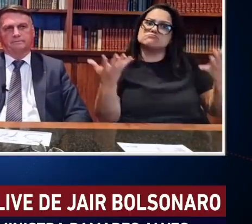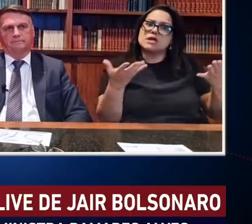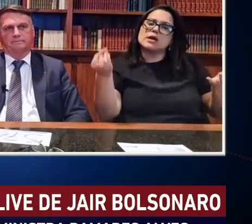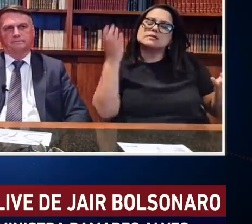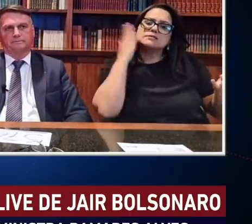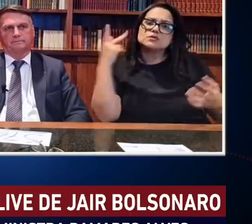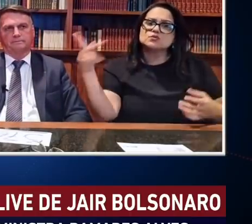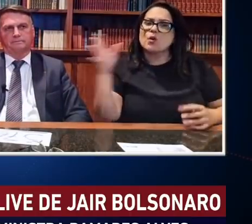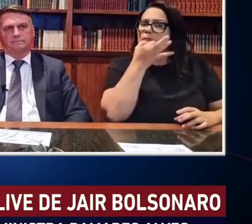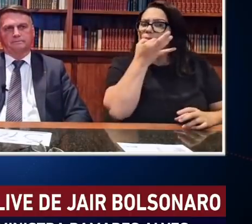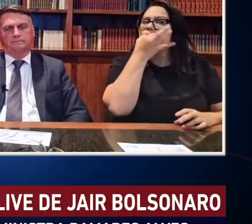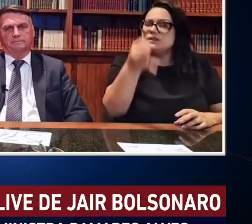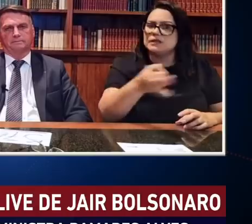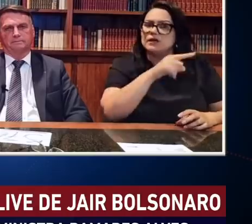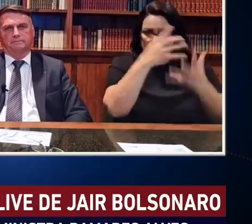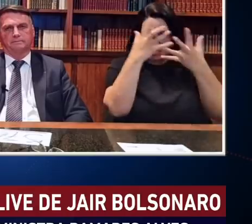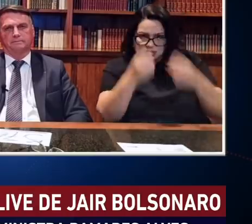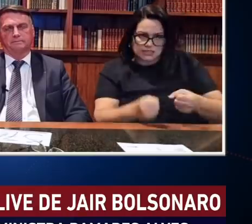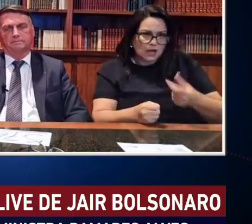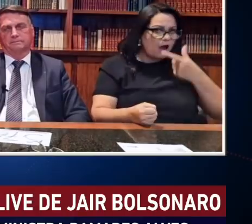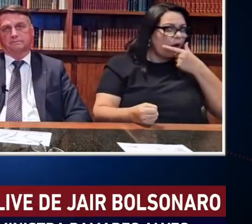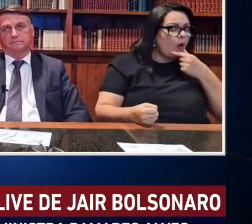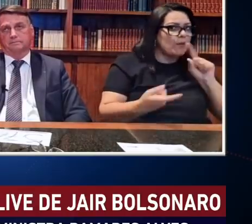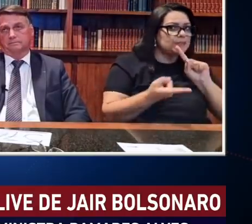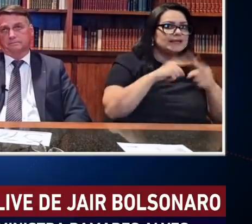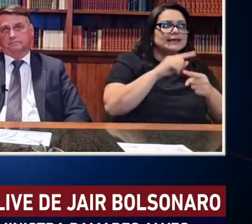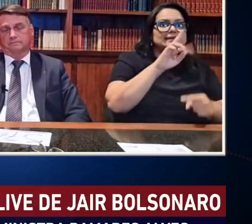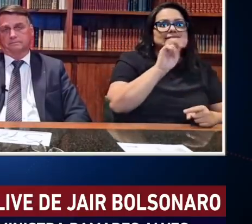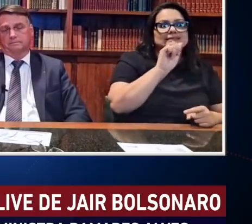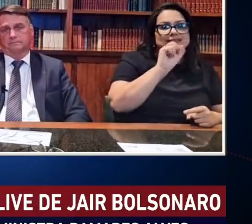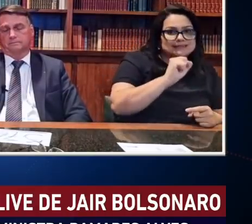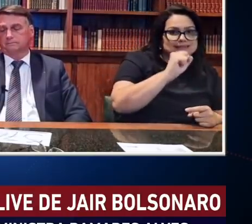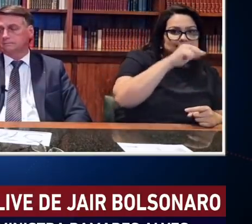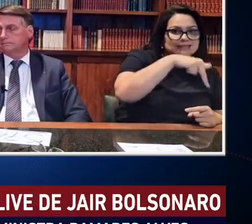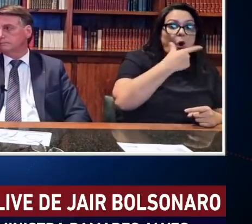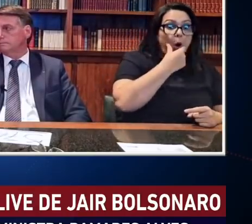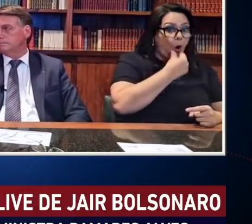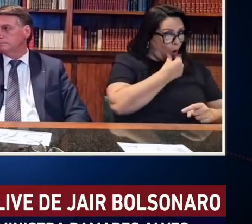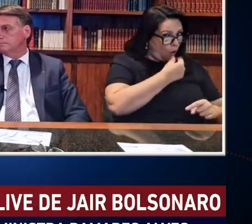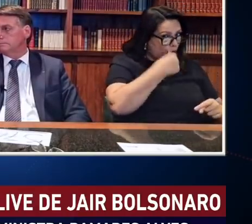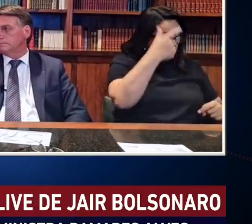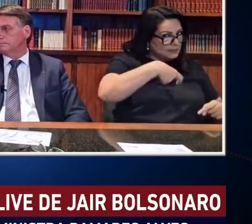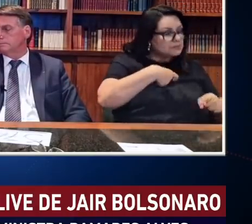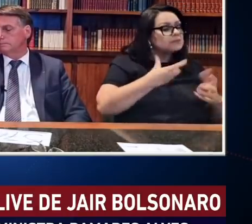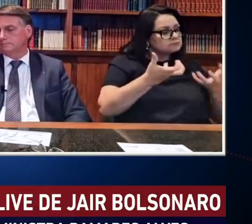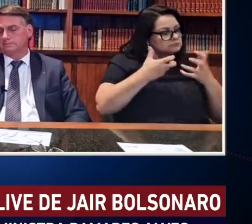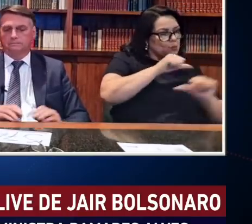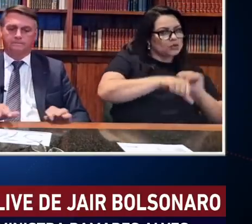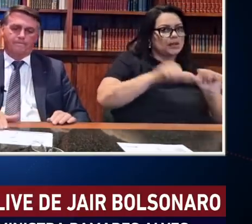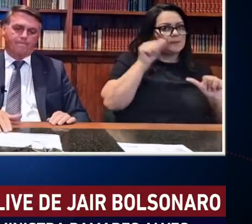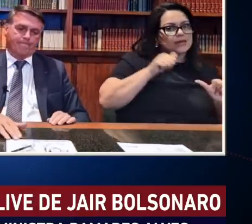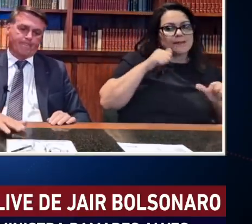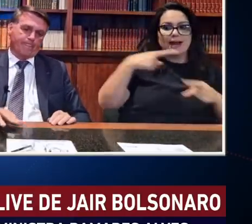de saber o que a senhora pensa sobre atletas trans, homens biológicos, competindo com mulheres